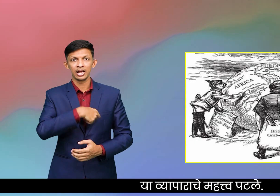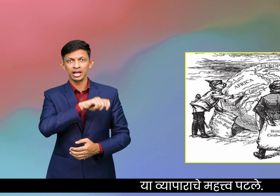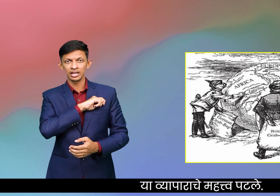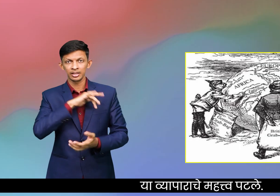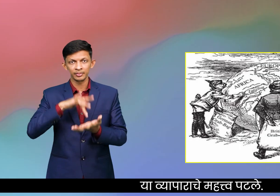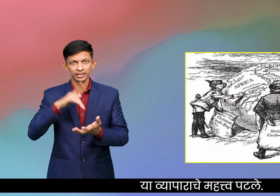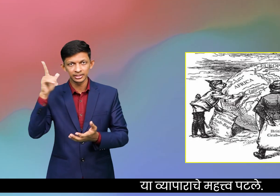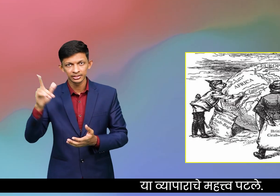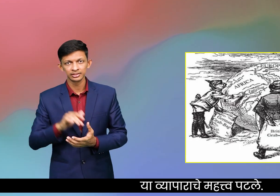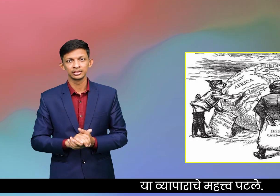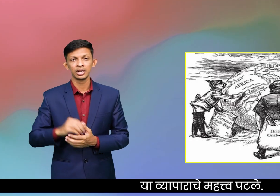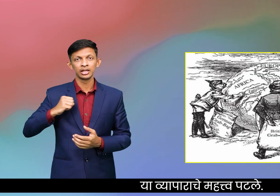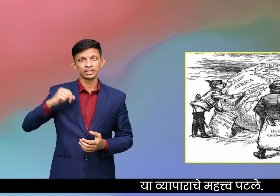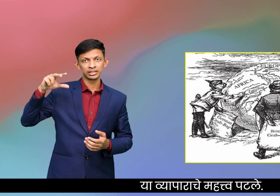या व्यापाराचे महत्त्व पटले.